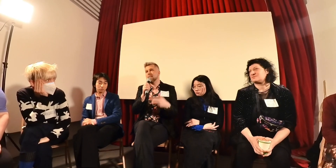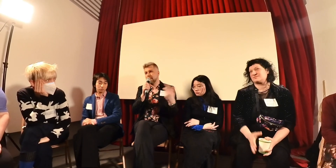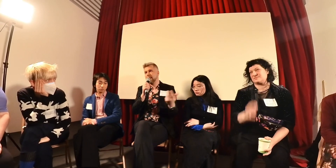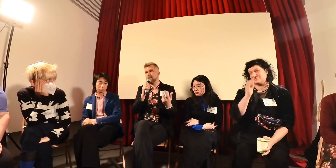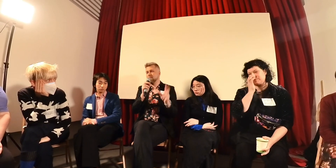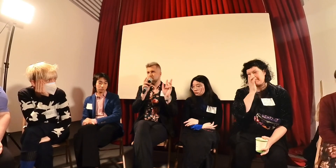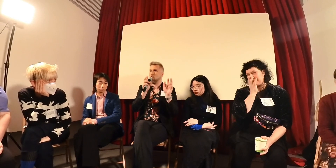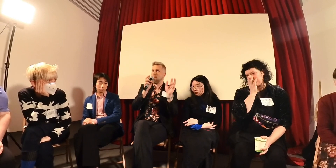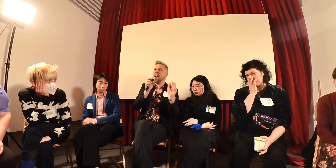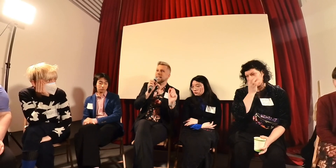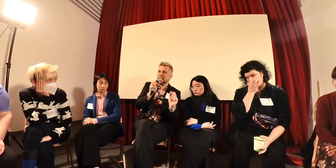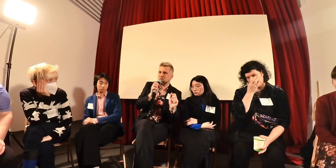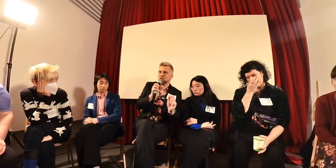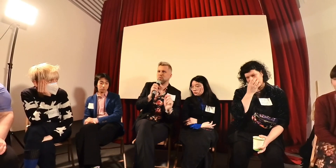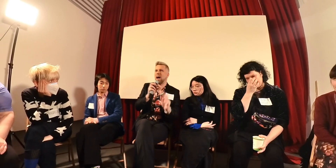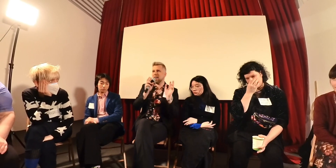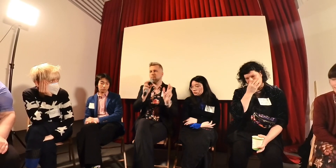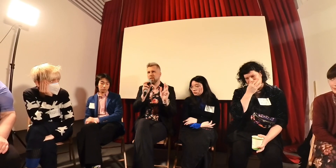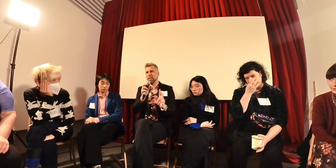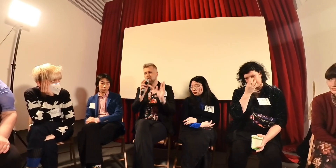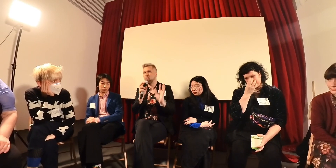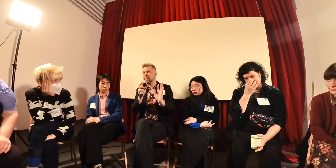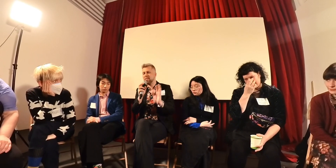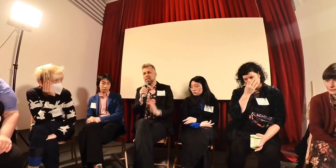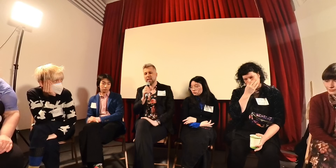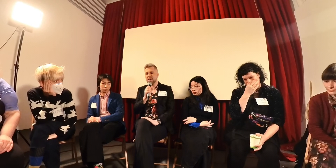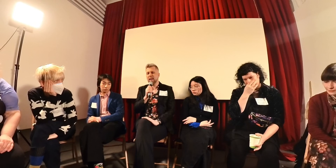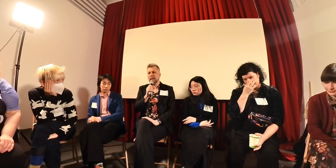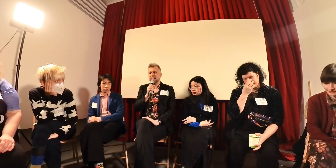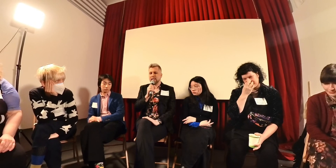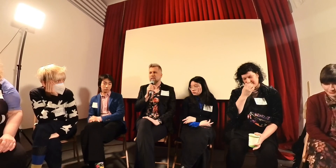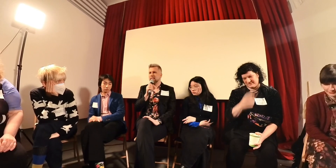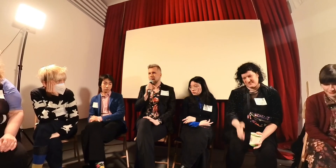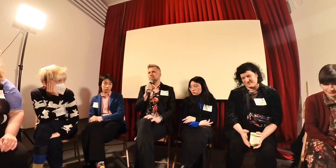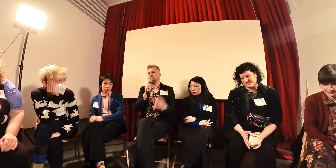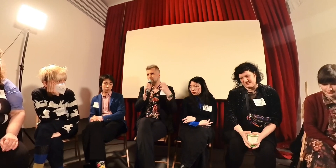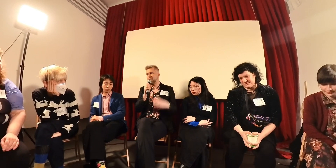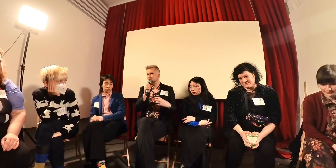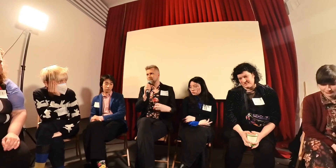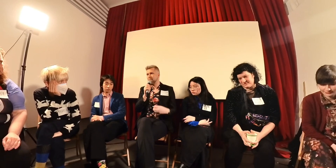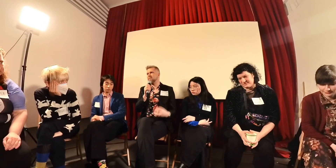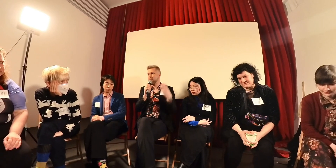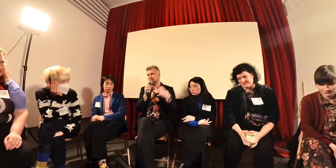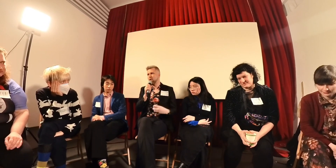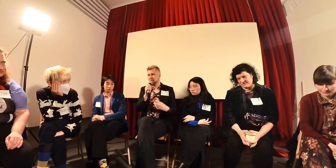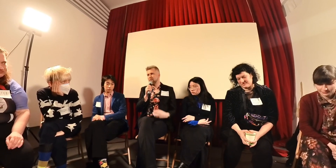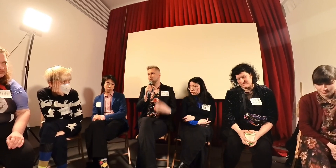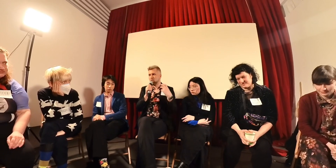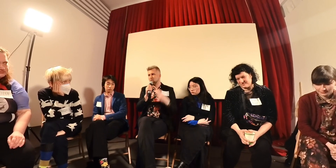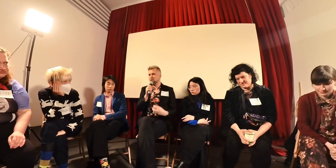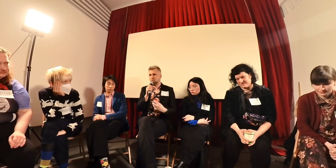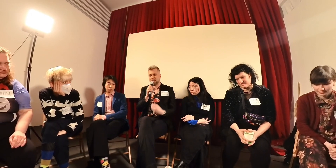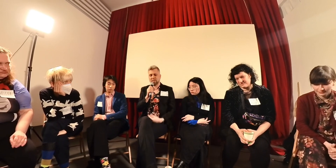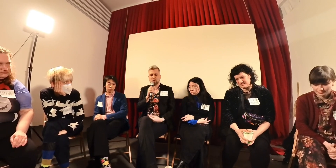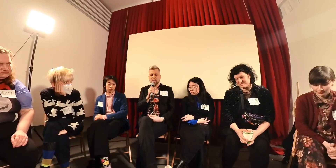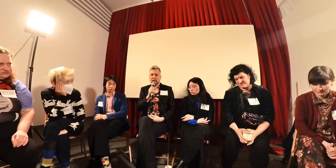jiných těch normálních v uvozovkách, nebo tedy těch normativních lidech, kteří tam reprezentují sami sebe a svoji